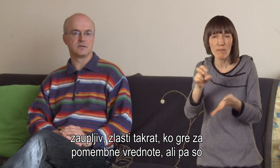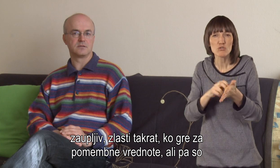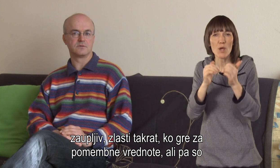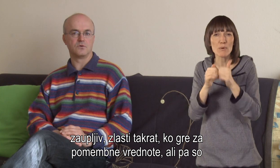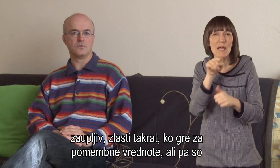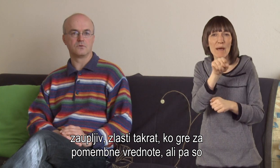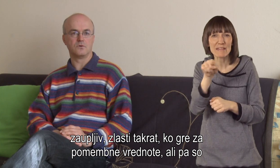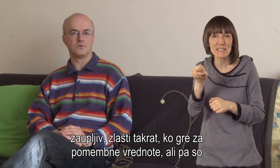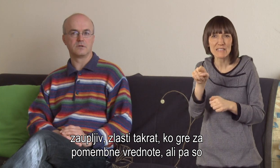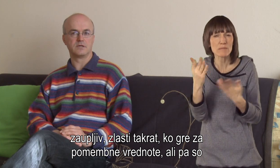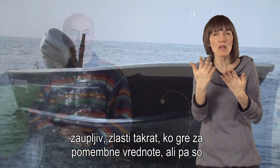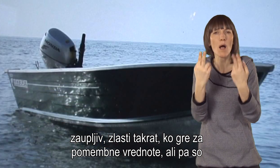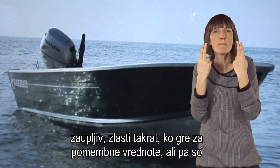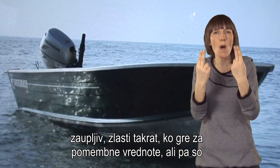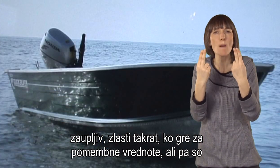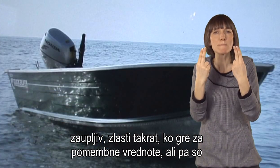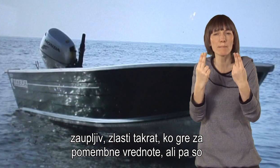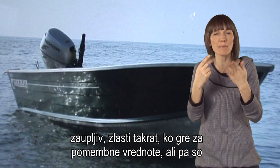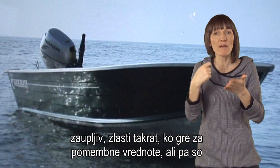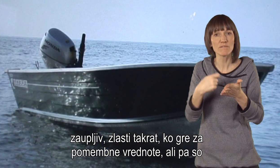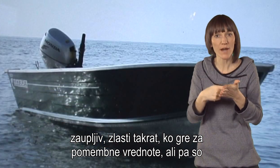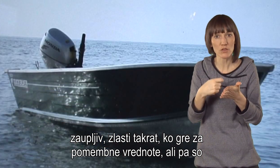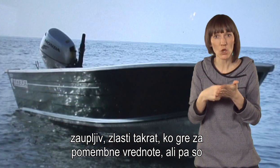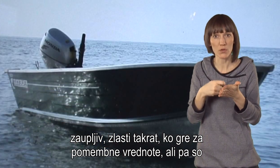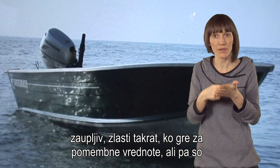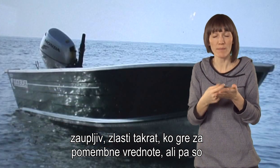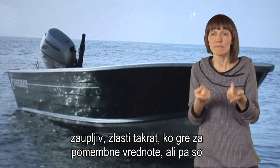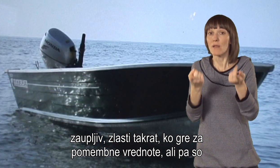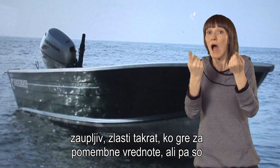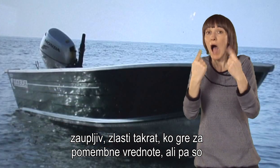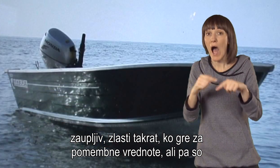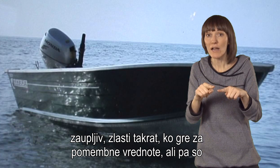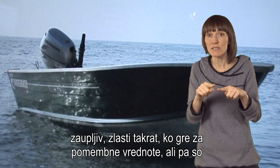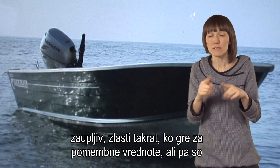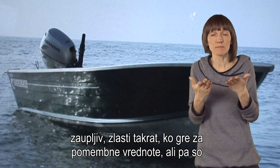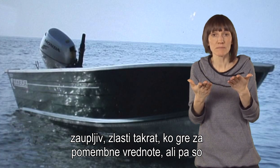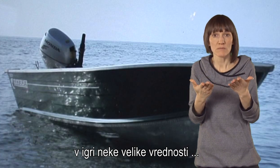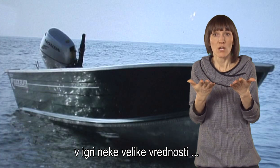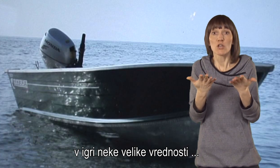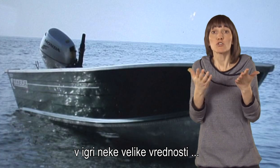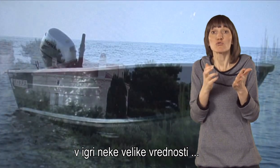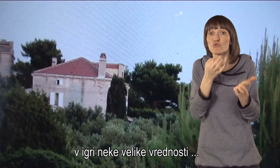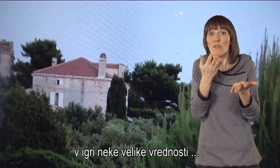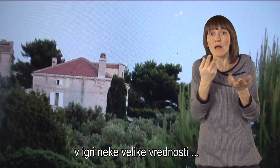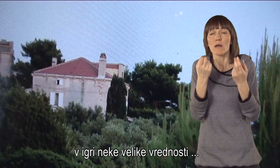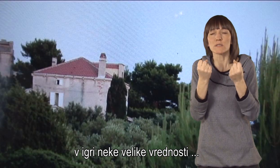takrat, ko gre za neke pomembne vrednote ali pa ko so v igri neke velike vrednosti,